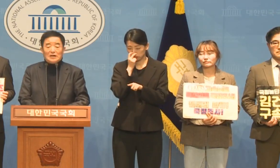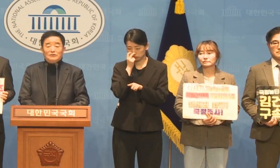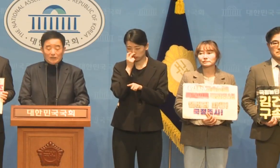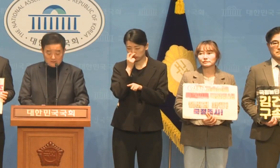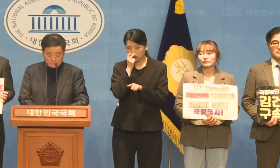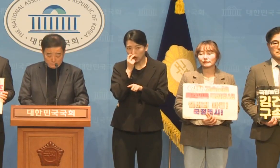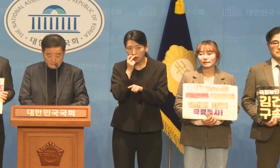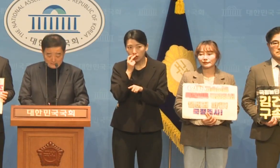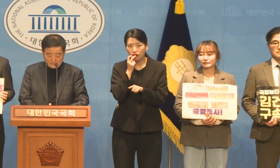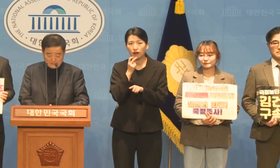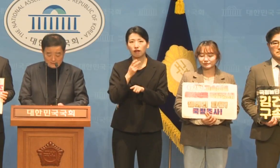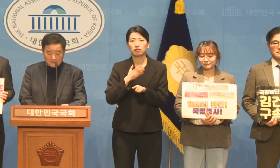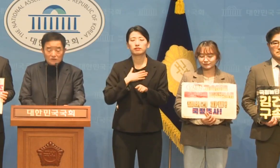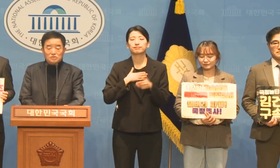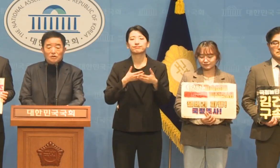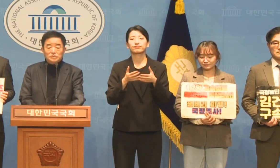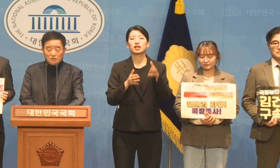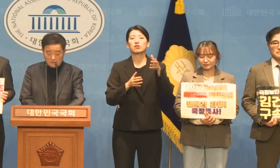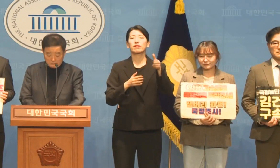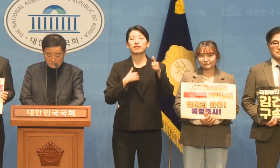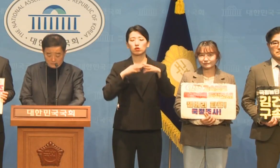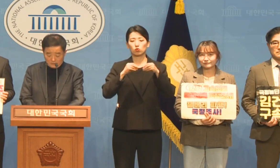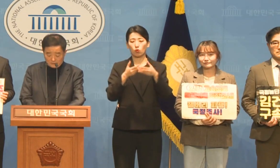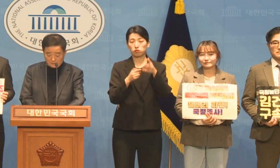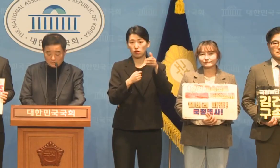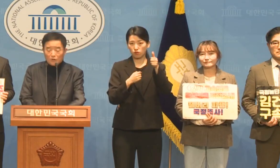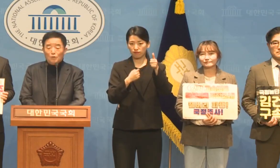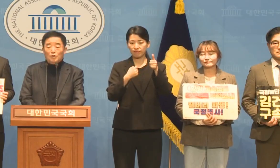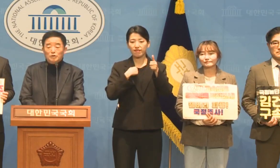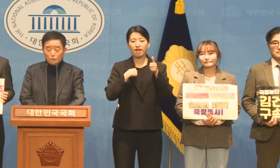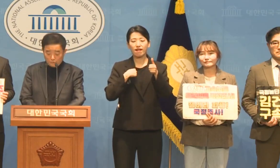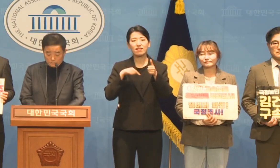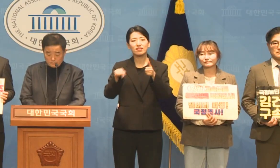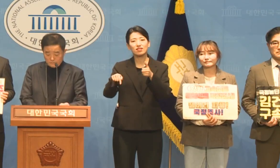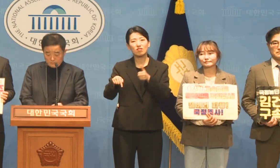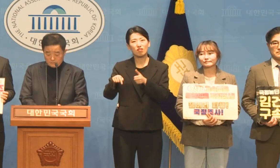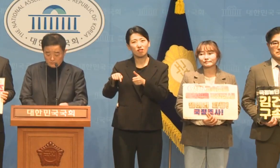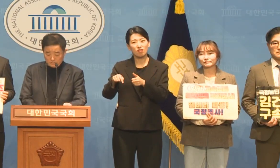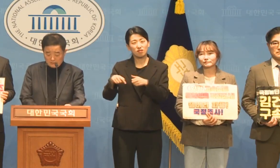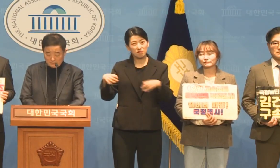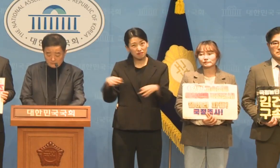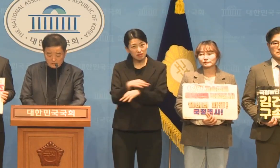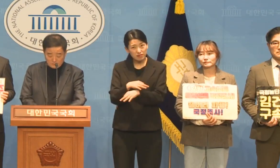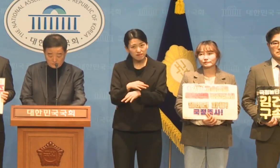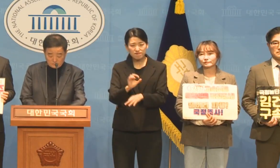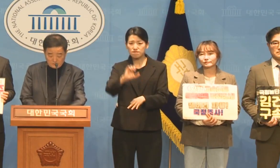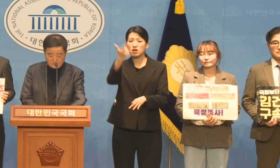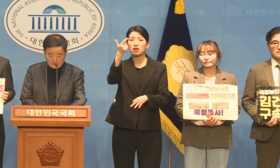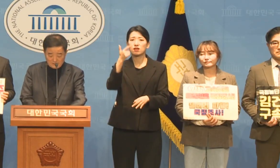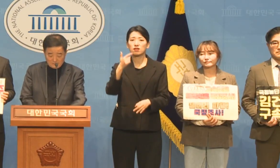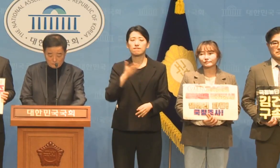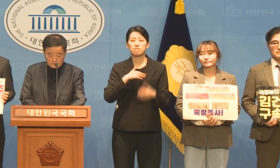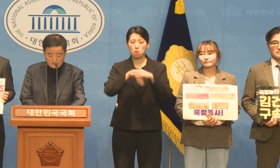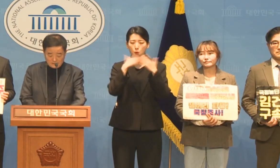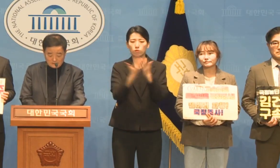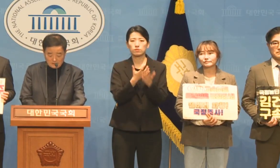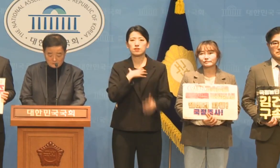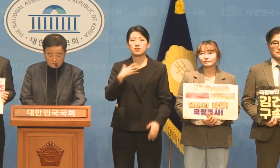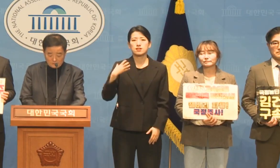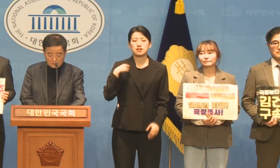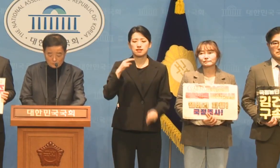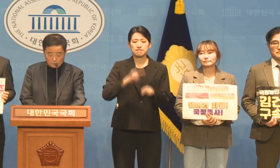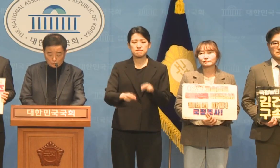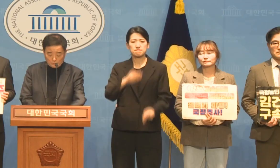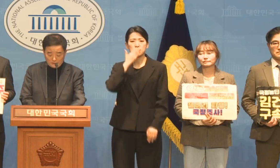자신의 장관직뿐만 아니라 정치 생명을 걸겠다는 원희룡 전 장관은 지금 어디 있습니까? 부실한 자체